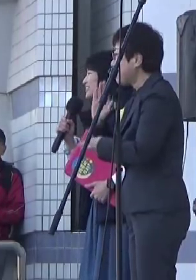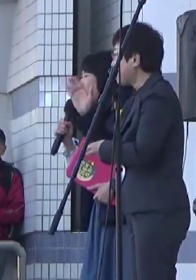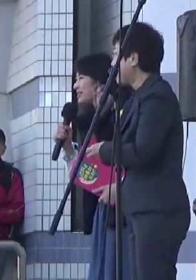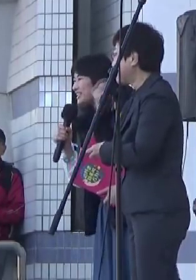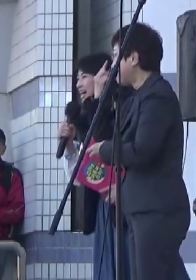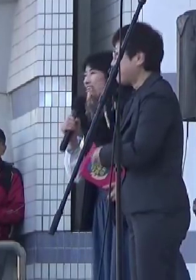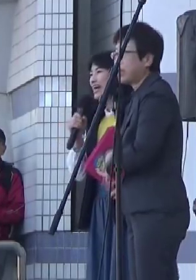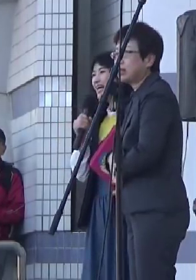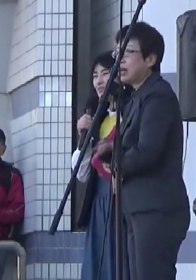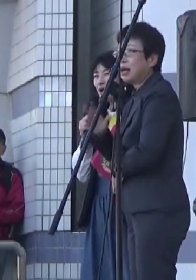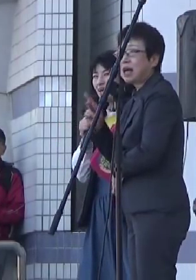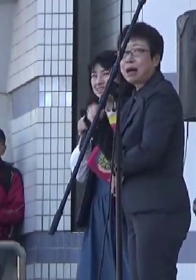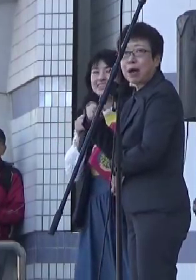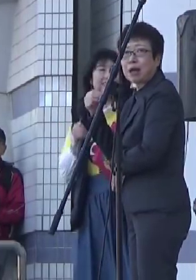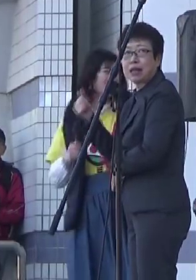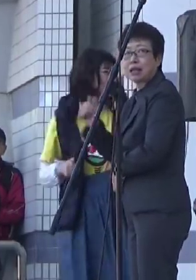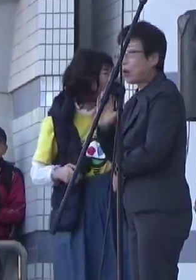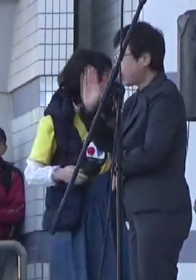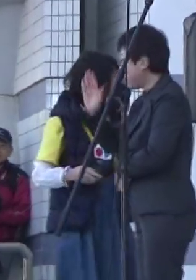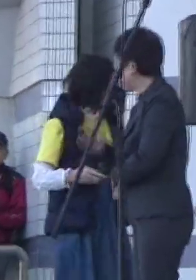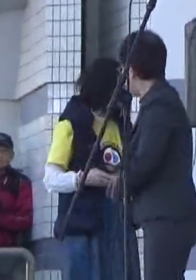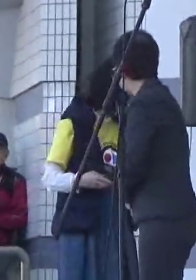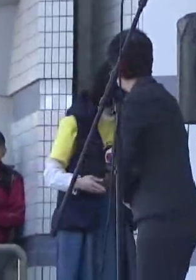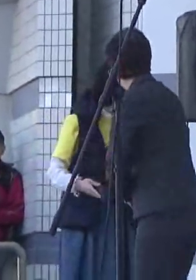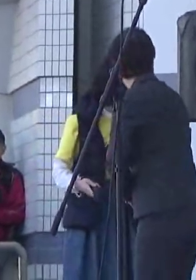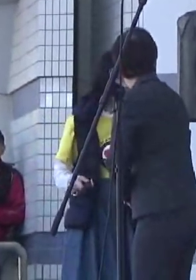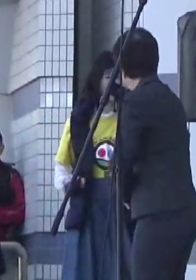したいと思います。鎌田さんお願いします。